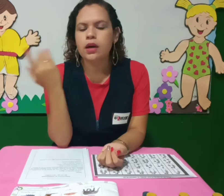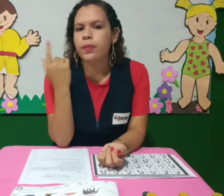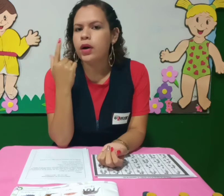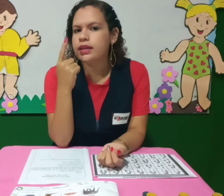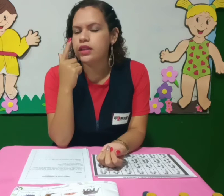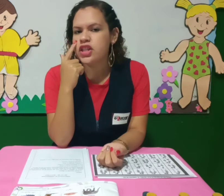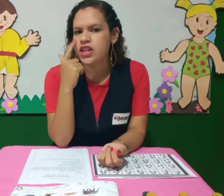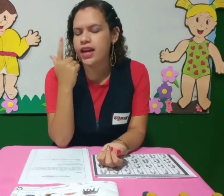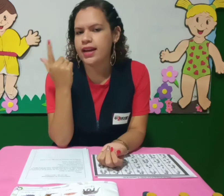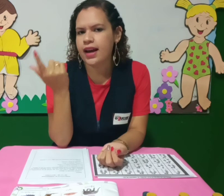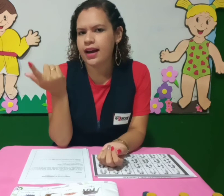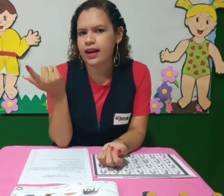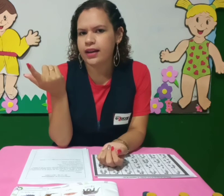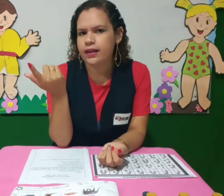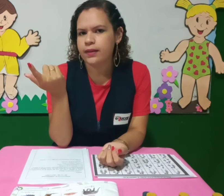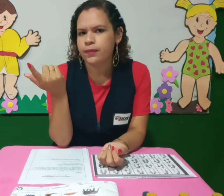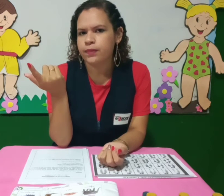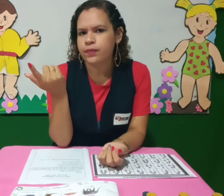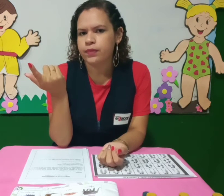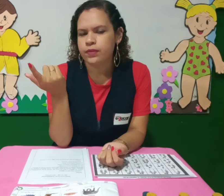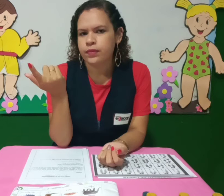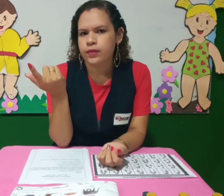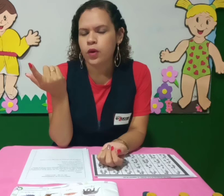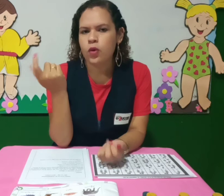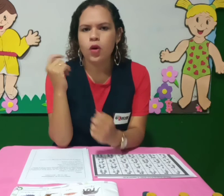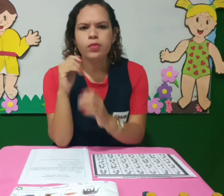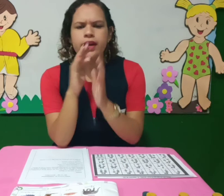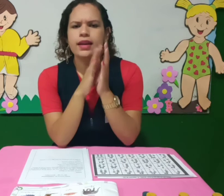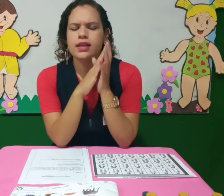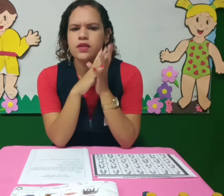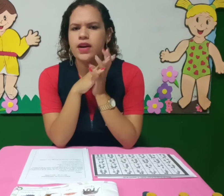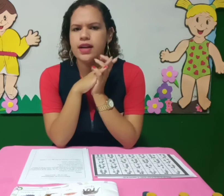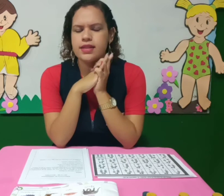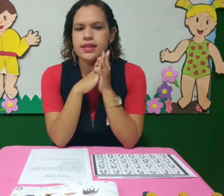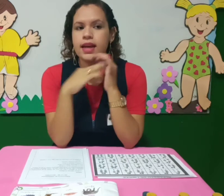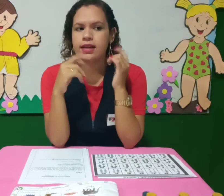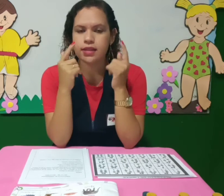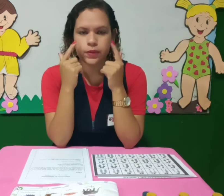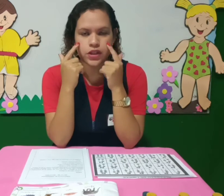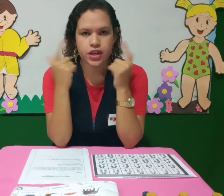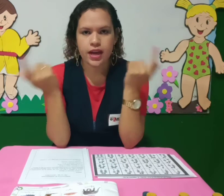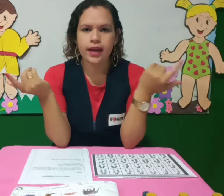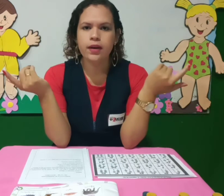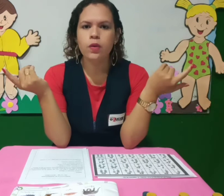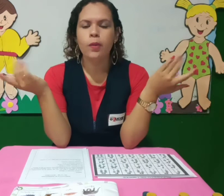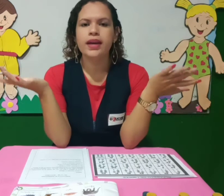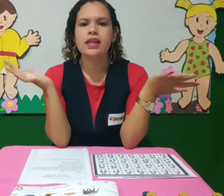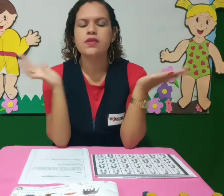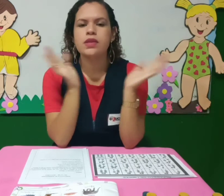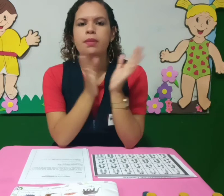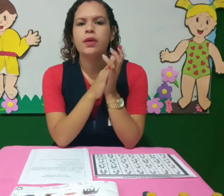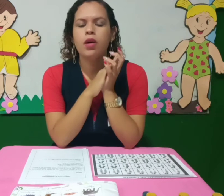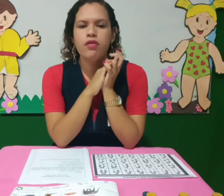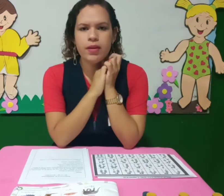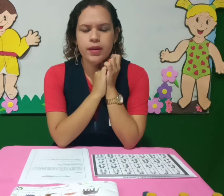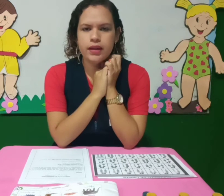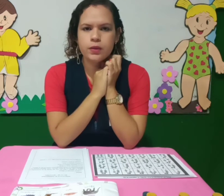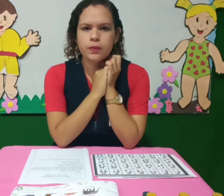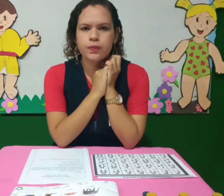não podem enxergar, como é que elas fazem? Se elas não enxergam, como é que elas vão saber o alfabeto?